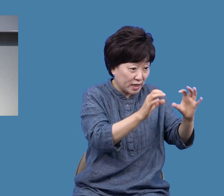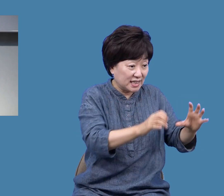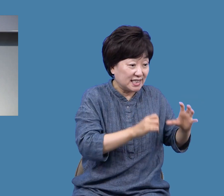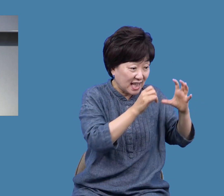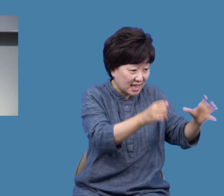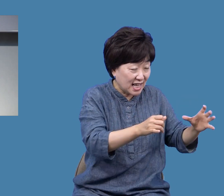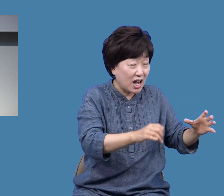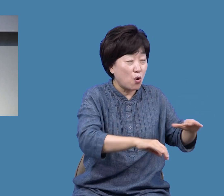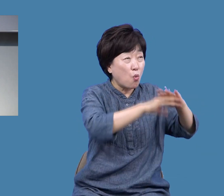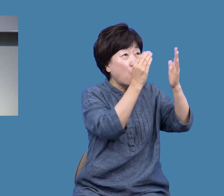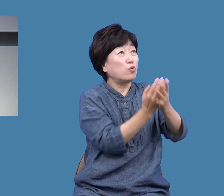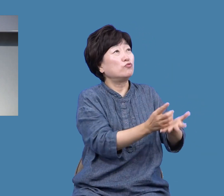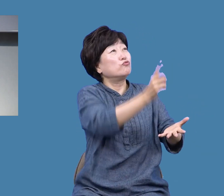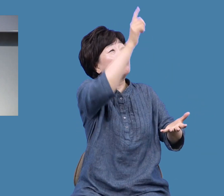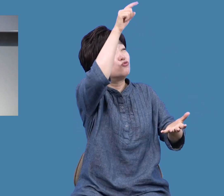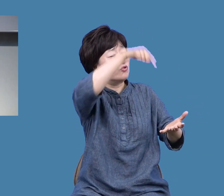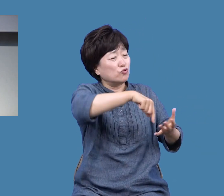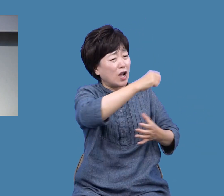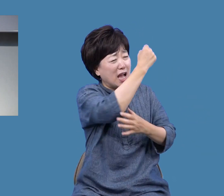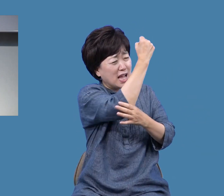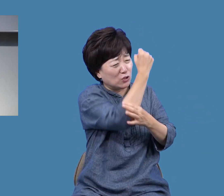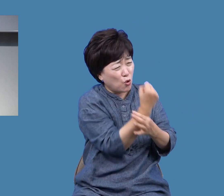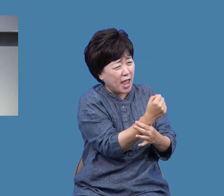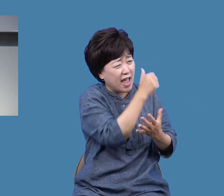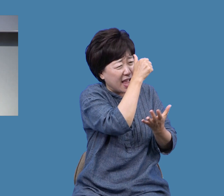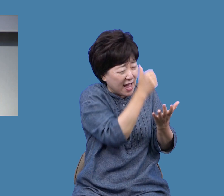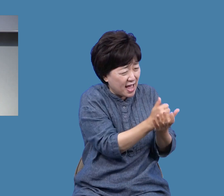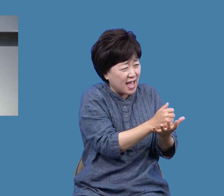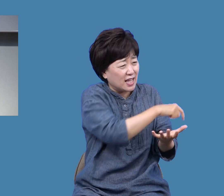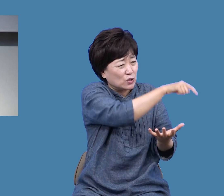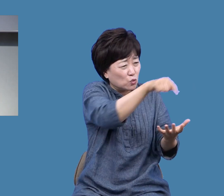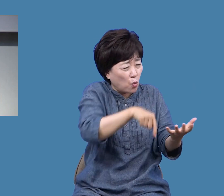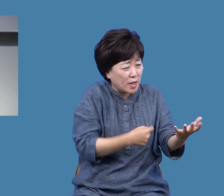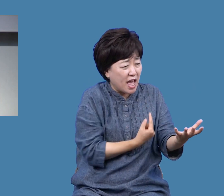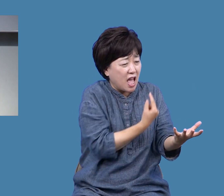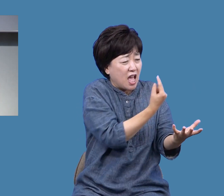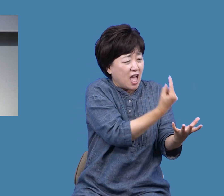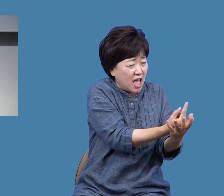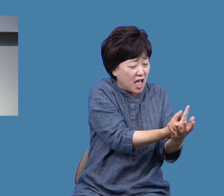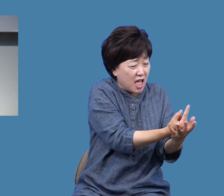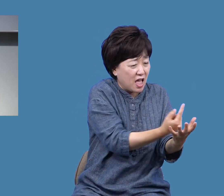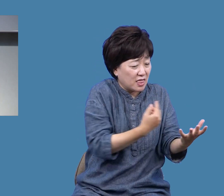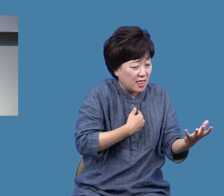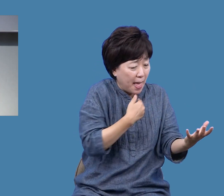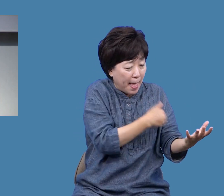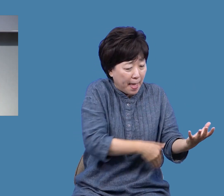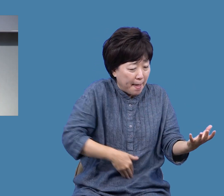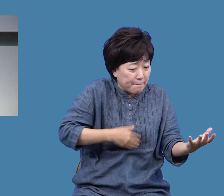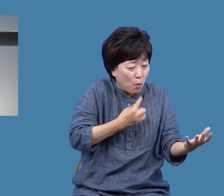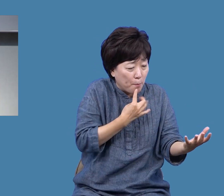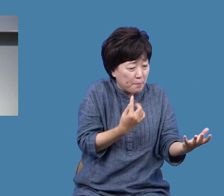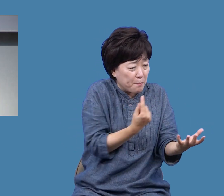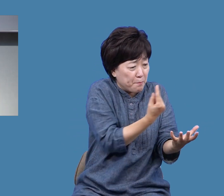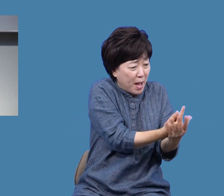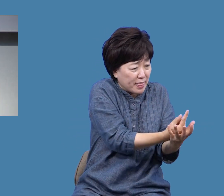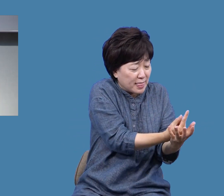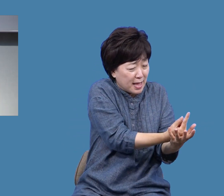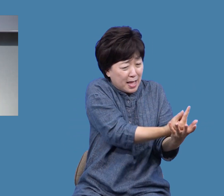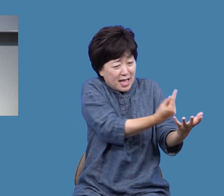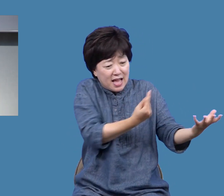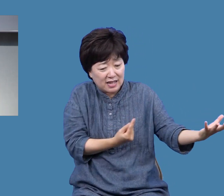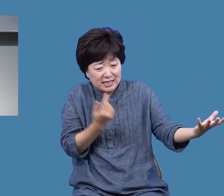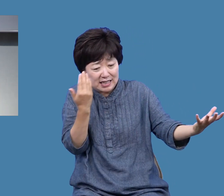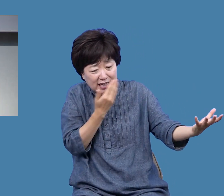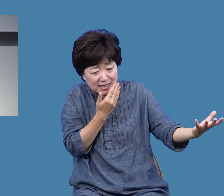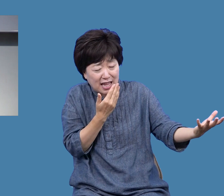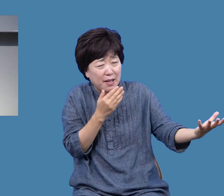온 우주가 타락과 죄 가운데 있는데 그 속에서 몸만 딸랑 완전해진다고 하는 것은 불가능하다는 거야. 그러니까